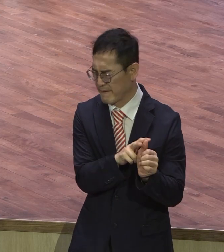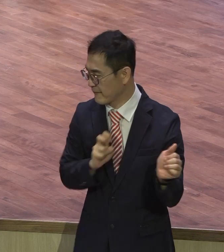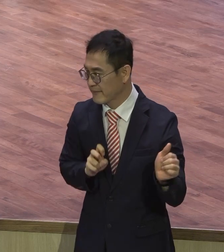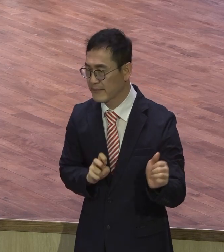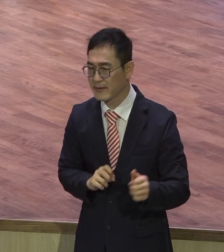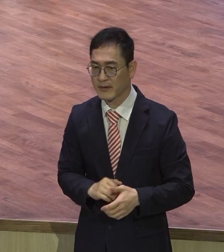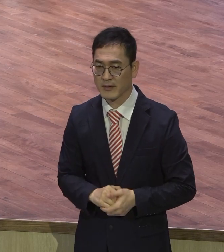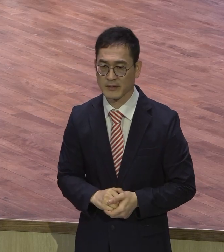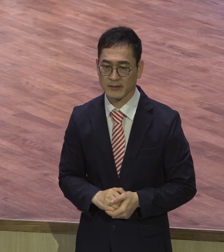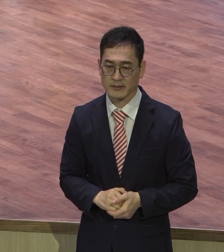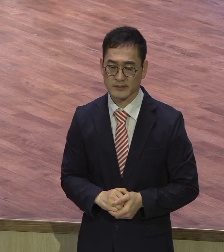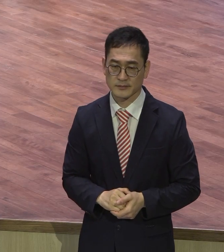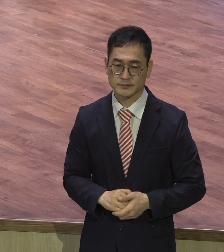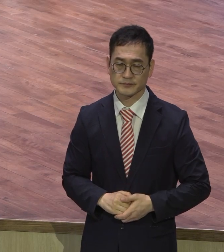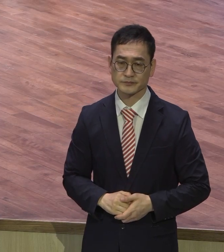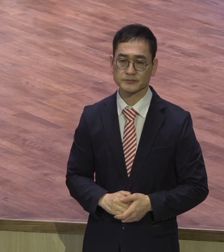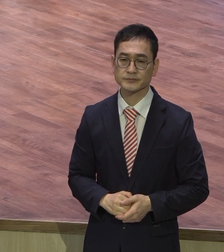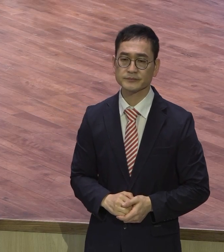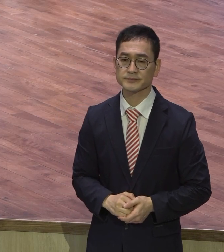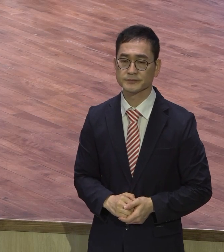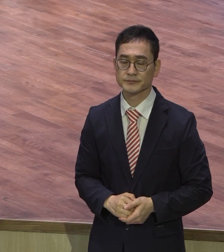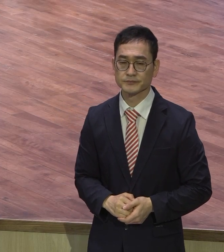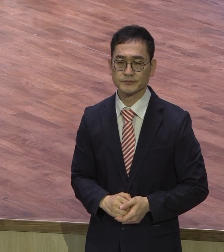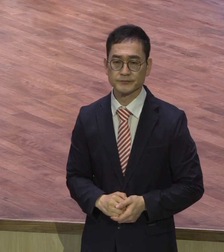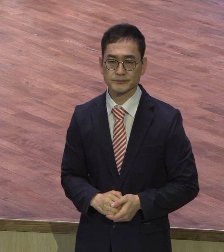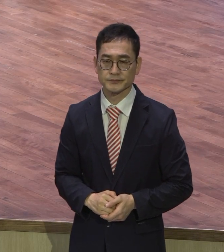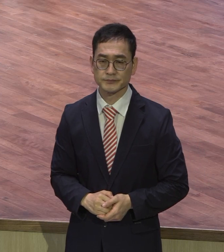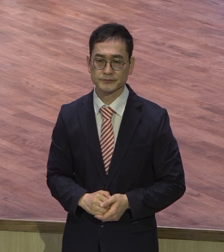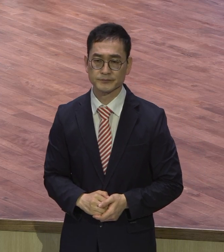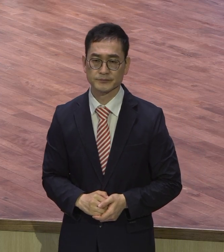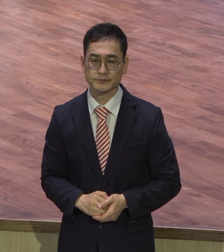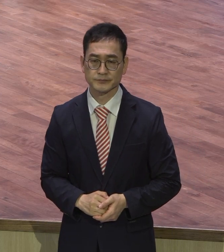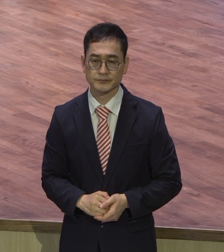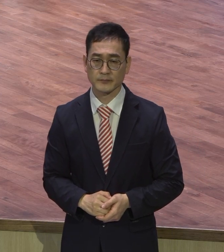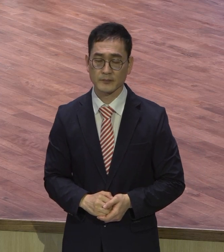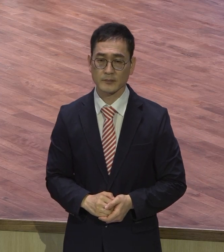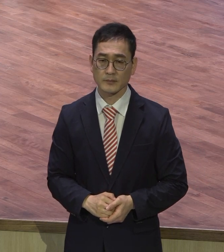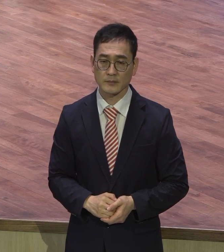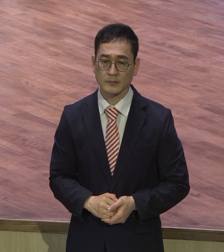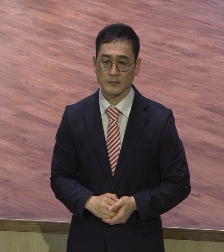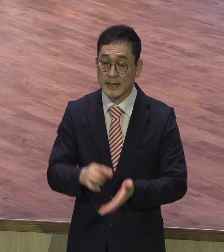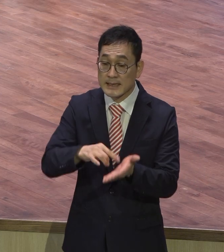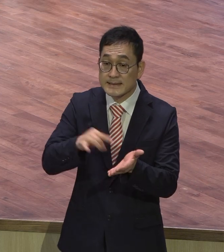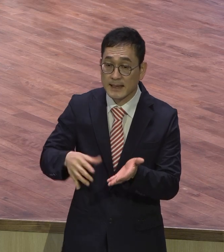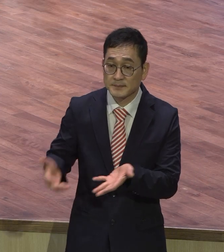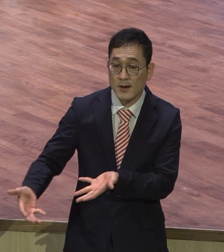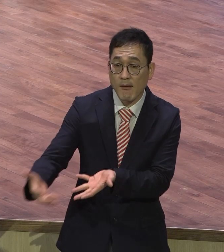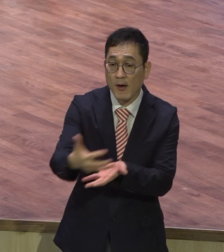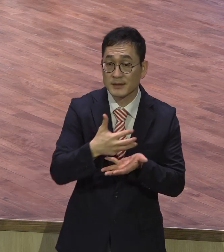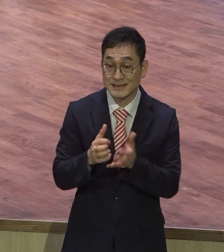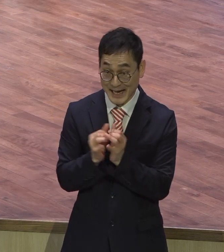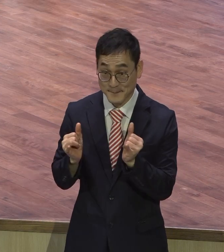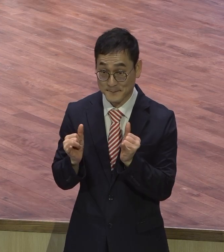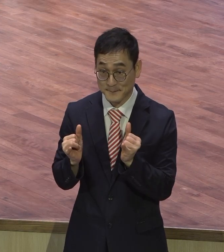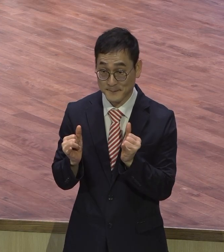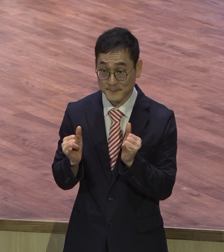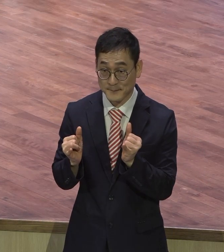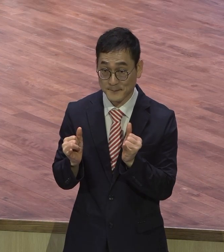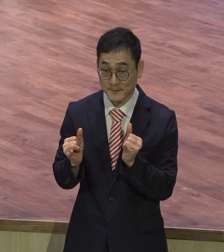요즘은 많이 밝아졌지만 세리 세금 받는 세무공무원 하면